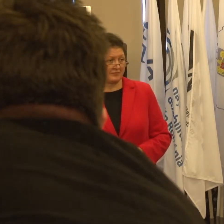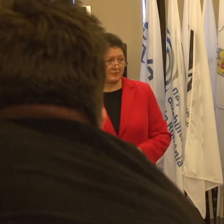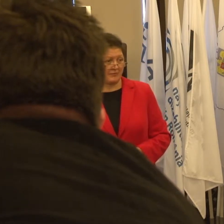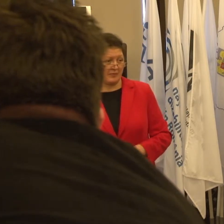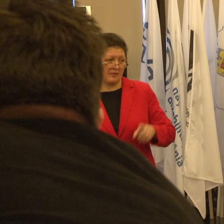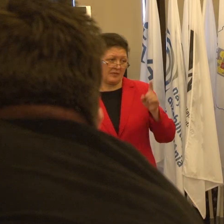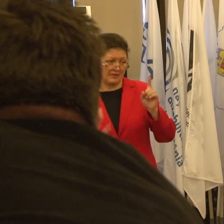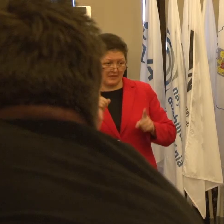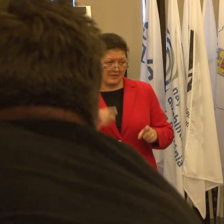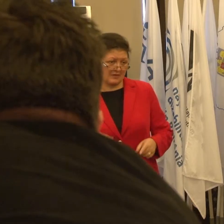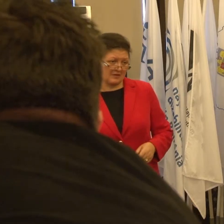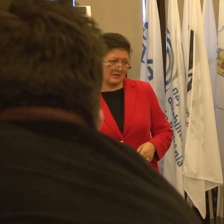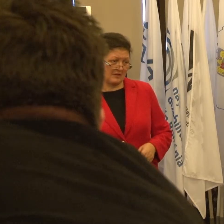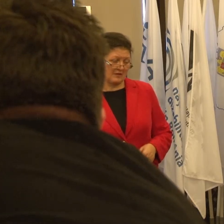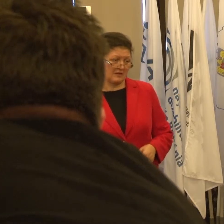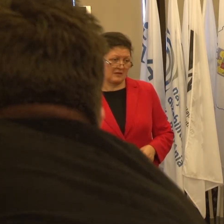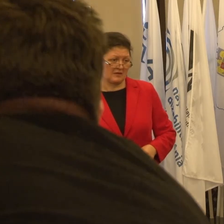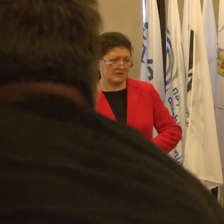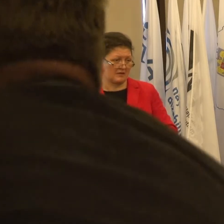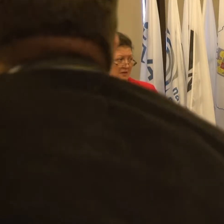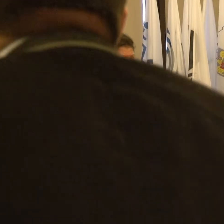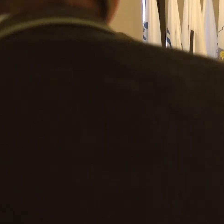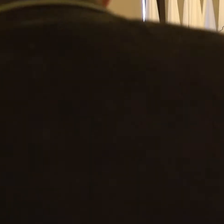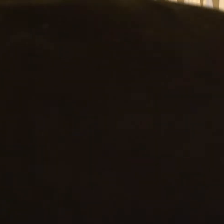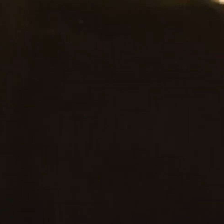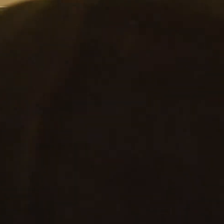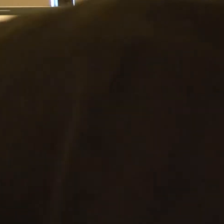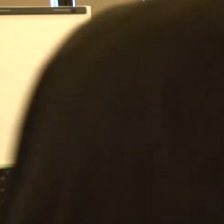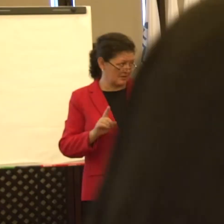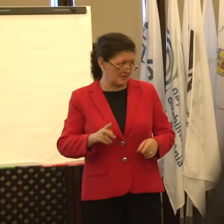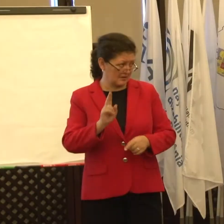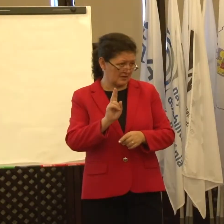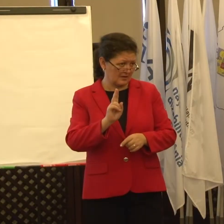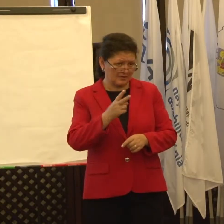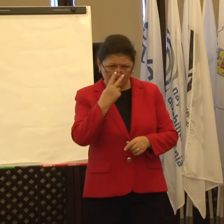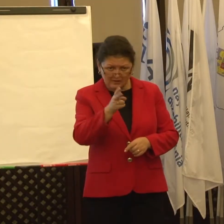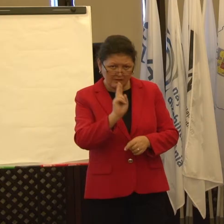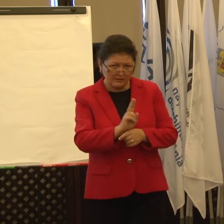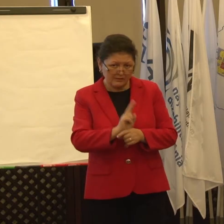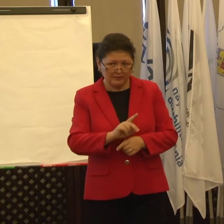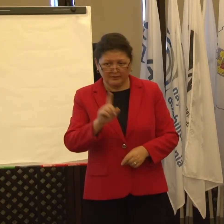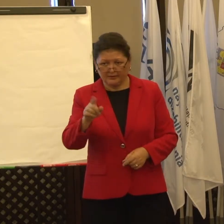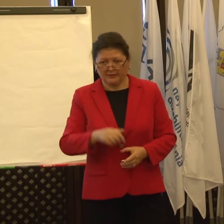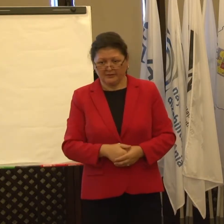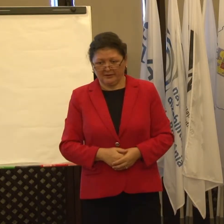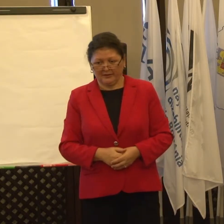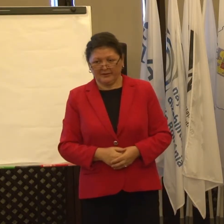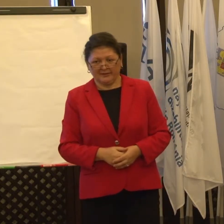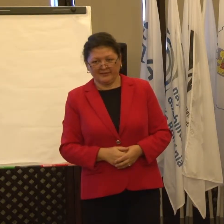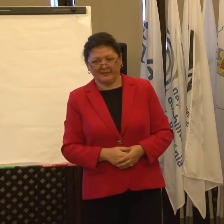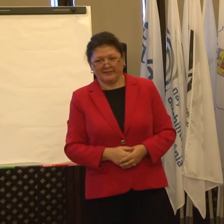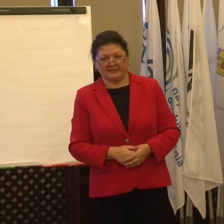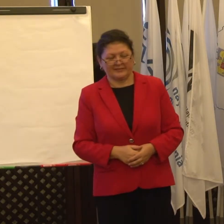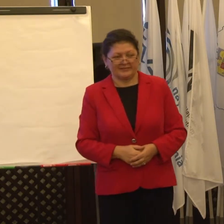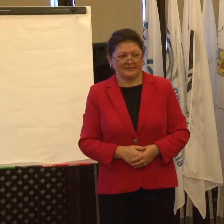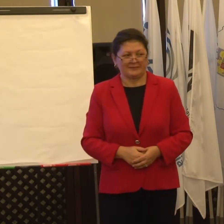nu? Trec copilul meu pe stradă, dacă nu se uită mai atent la el și nu vede ceva special, practic